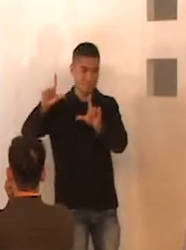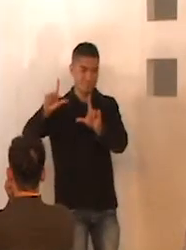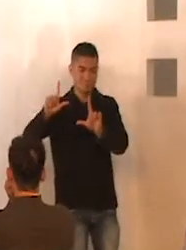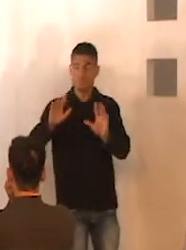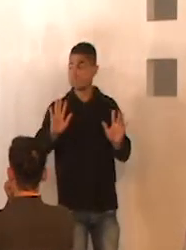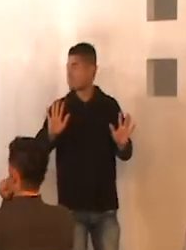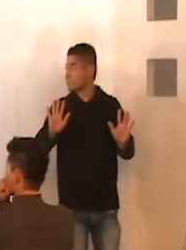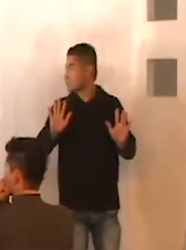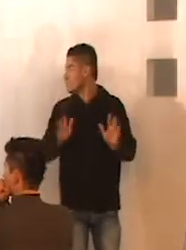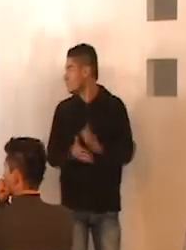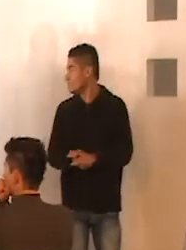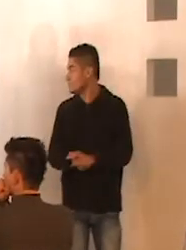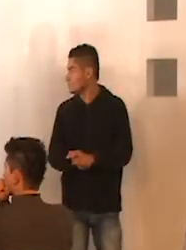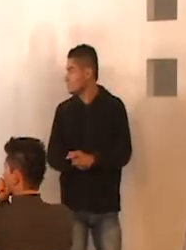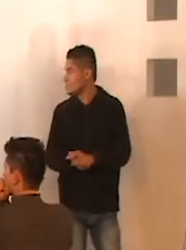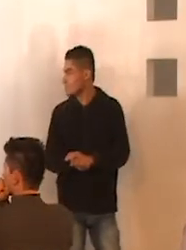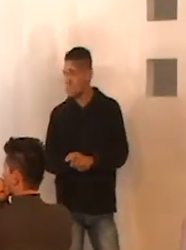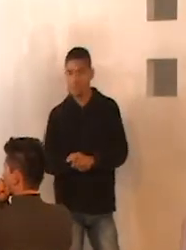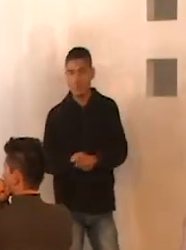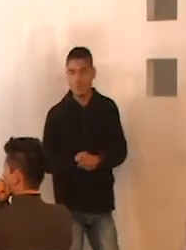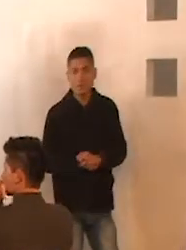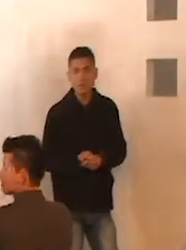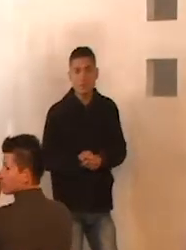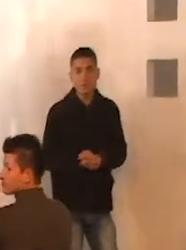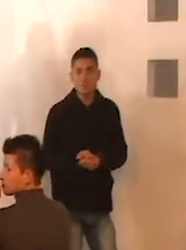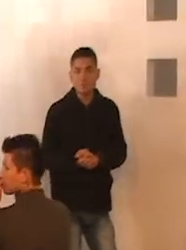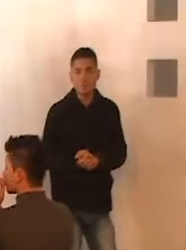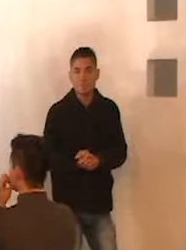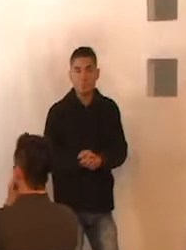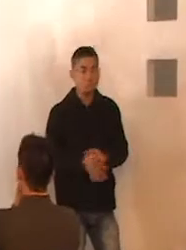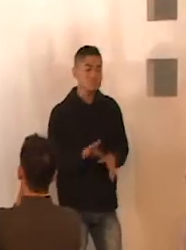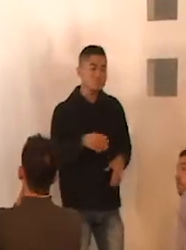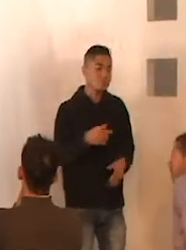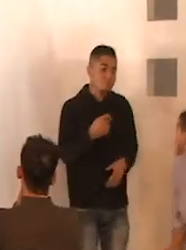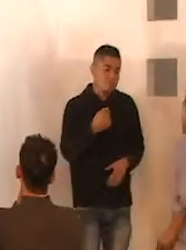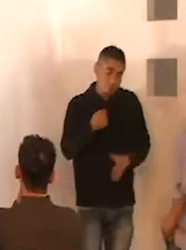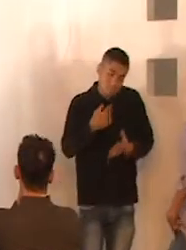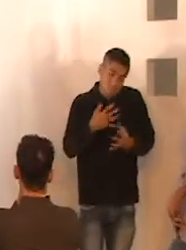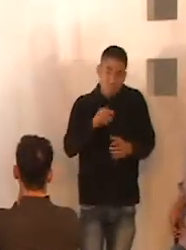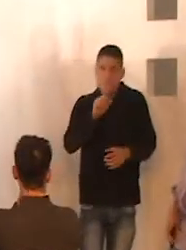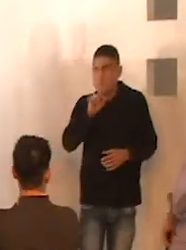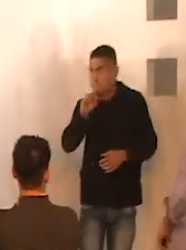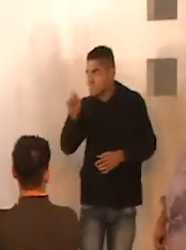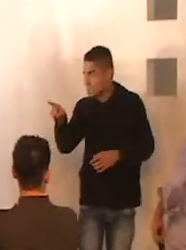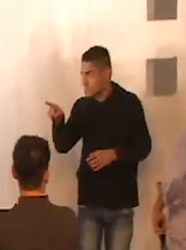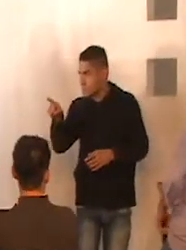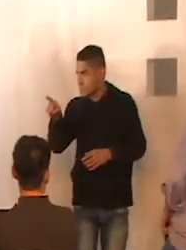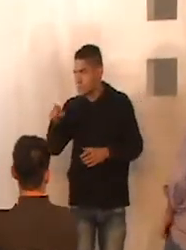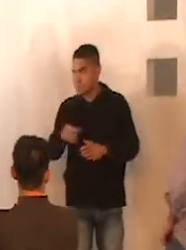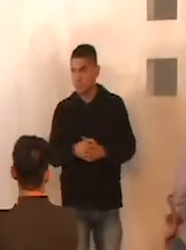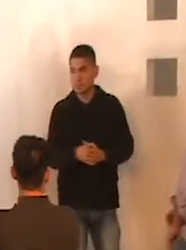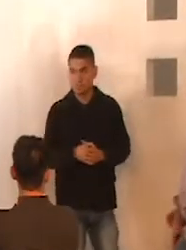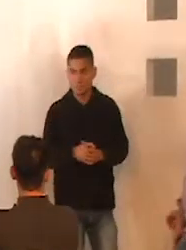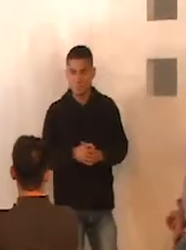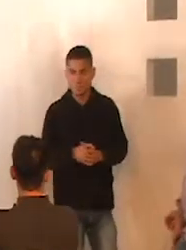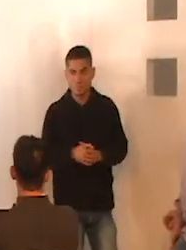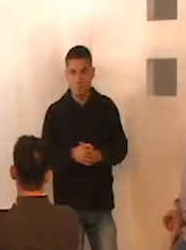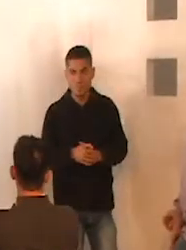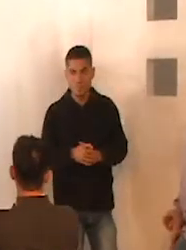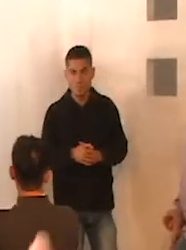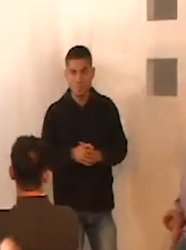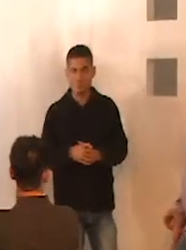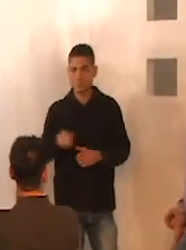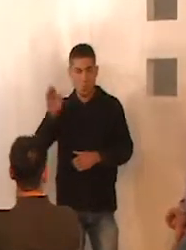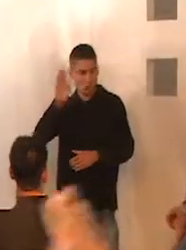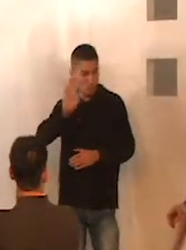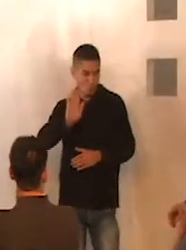Yo quisiera preguntarte, Mabel, ¿cómo ha sido en